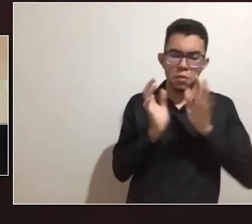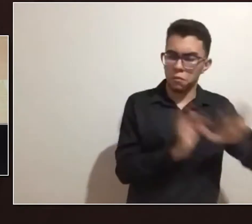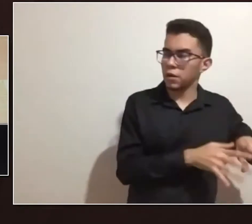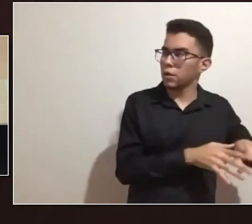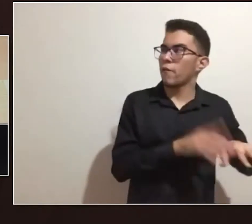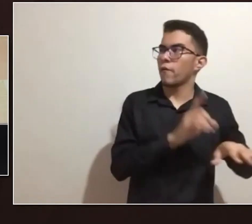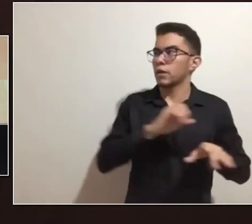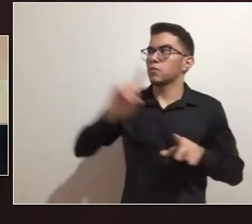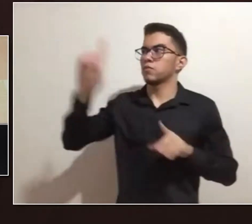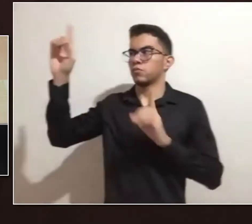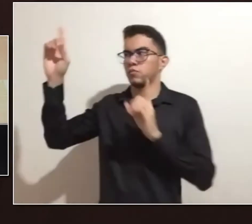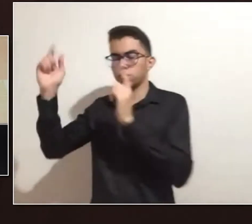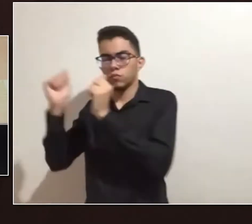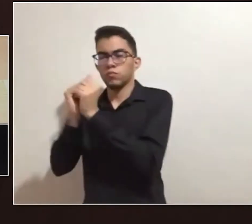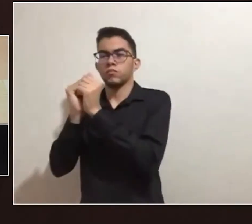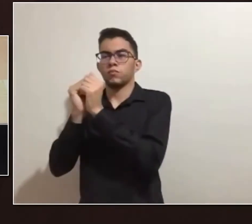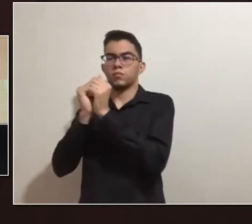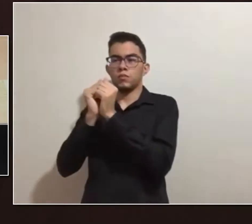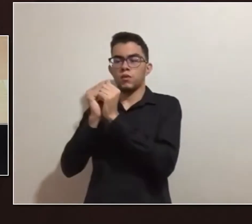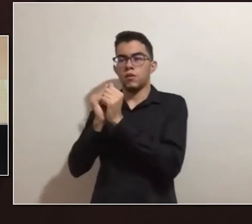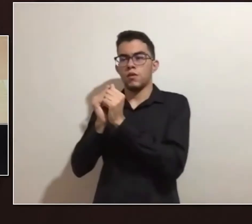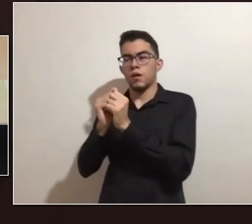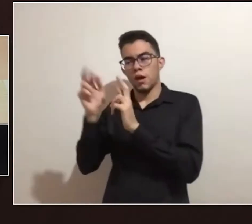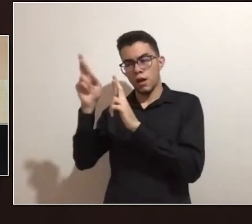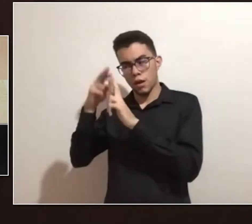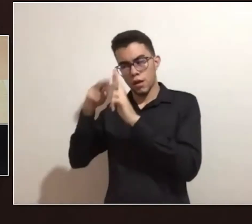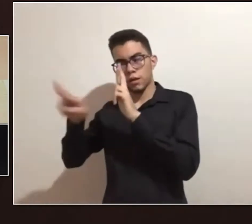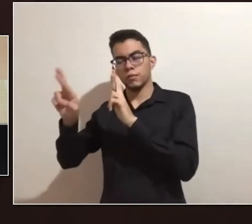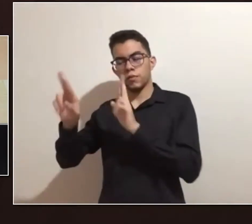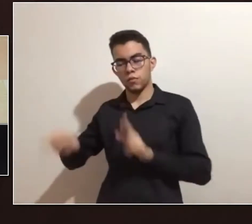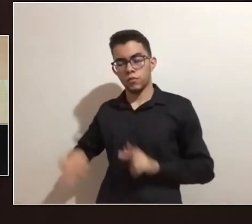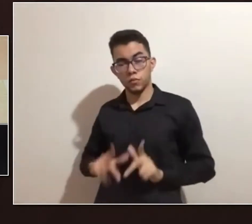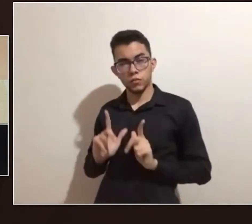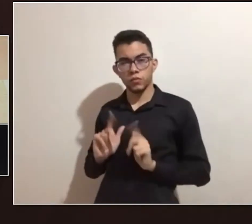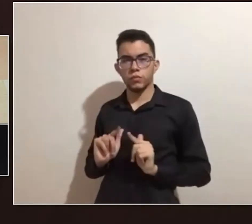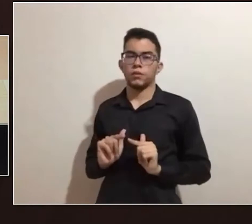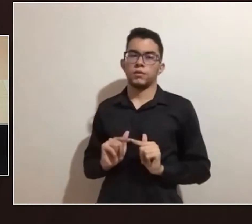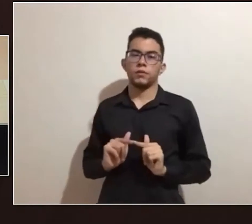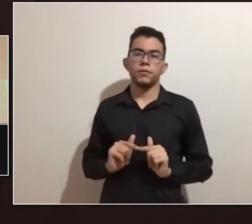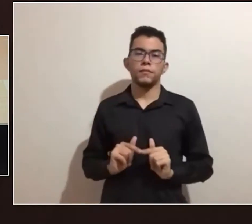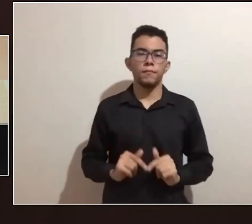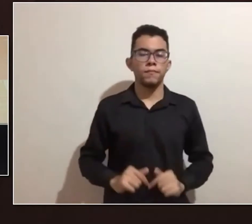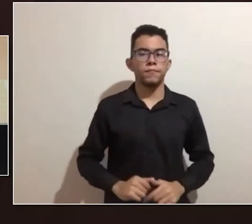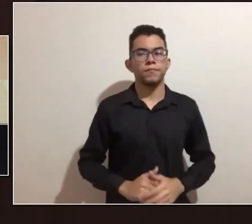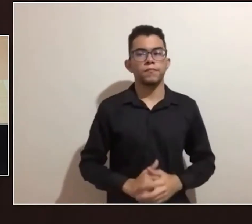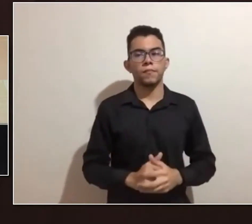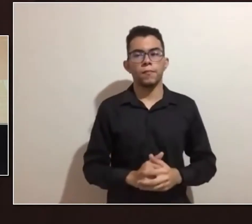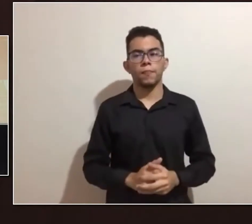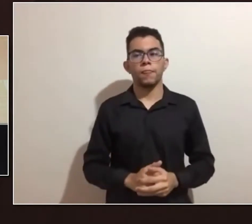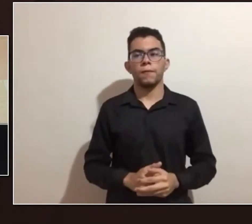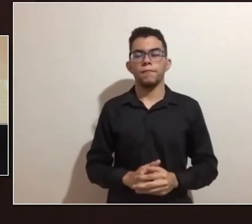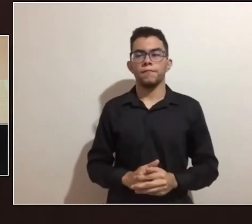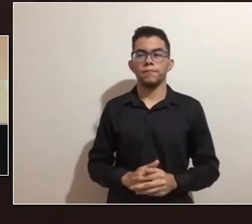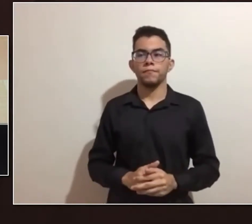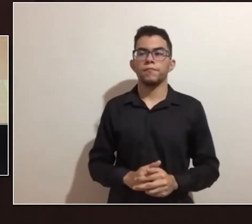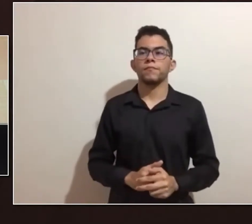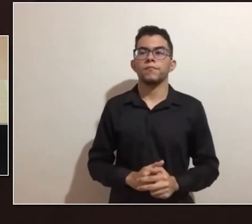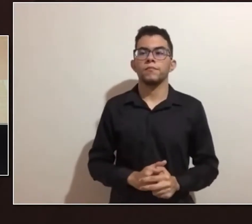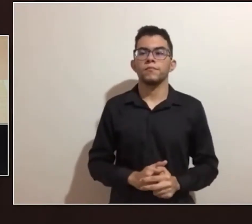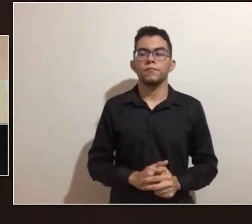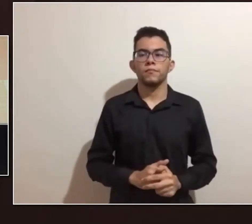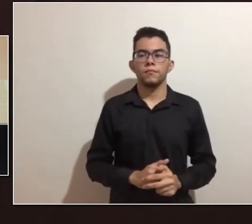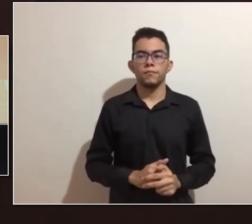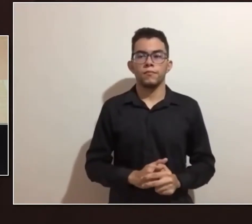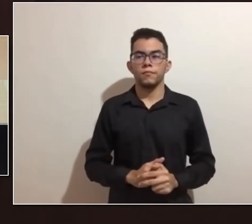eles resolveram aderir ao judaísmo. Esses, então, que aderiram ao judaísmo, teriam que, então, que